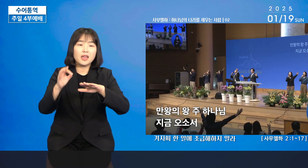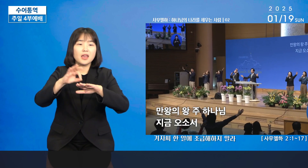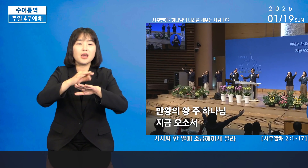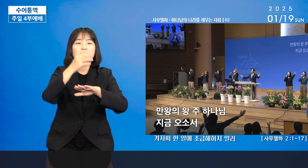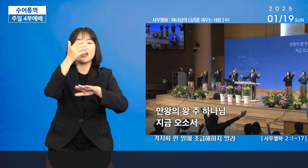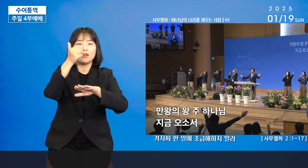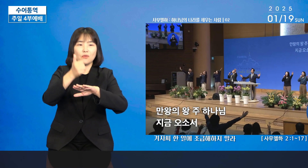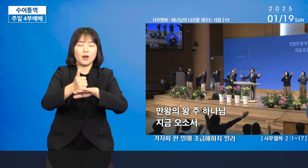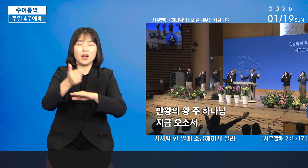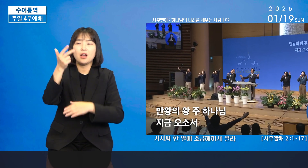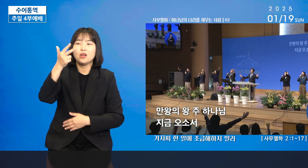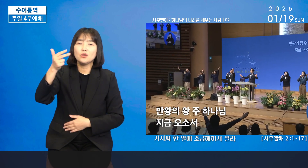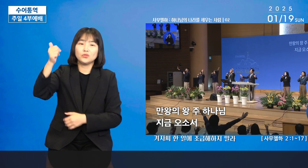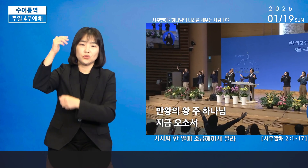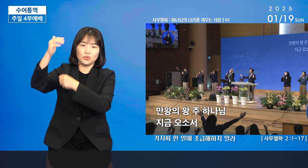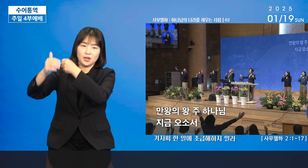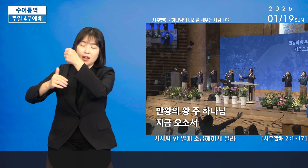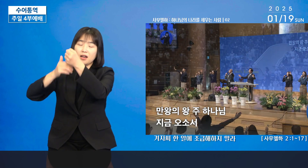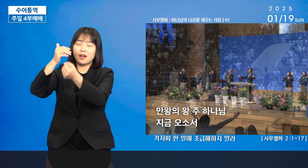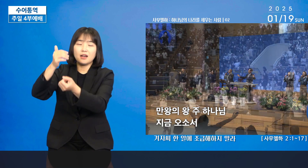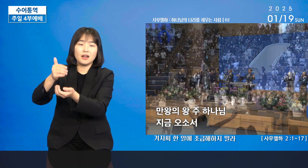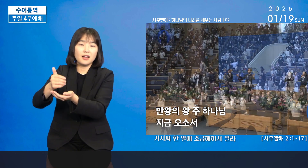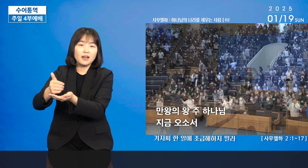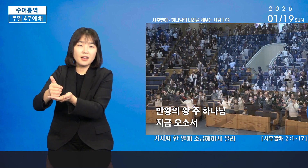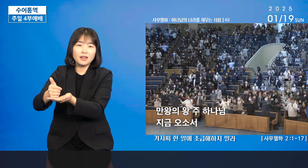만왕의 왕 주